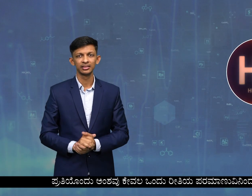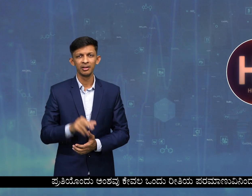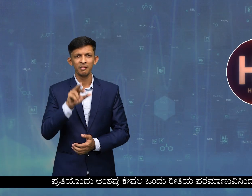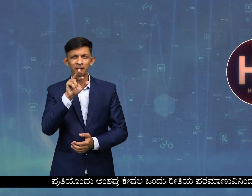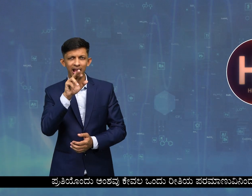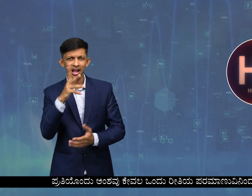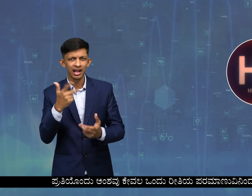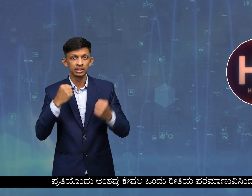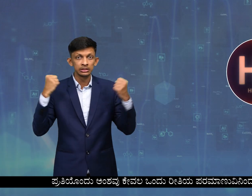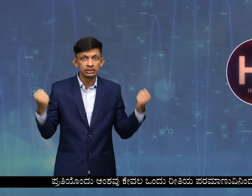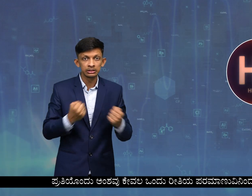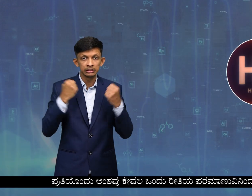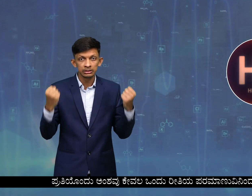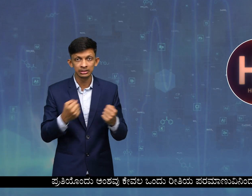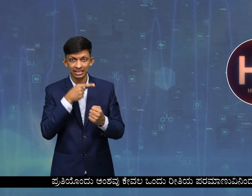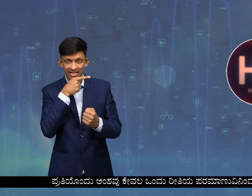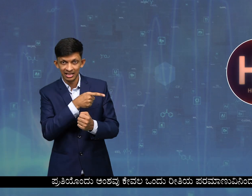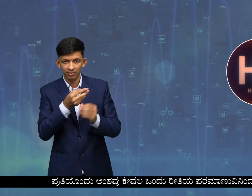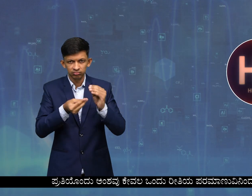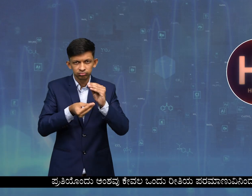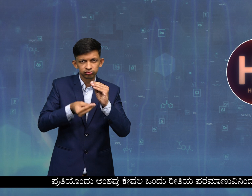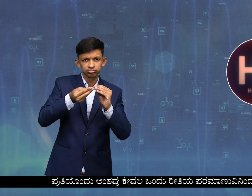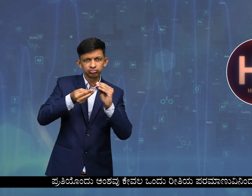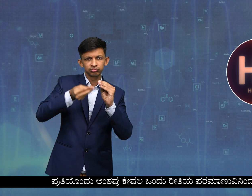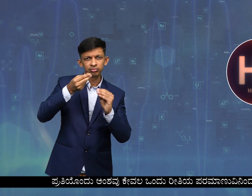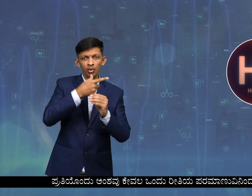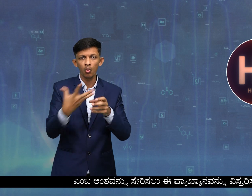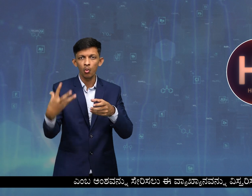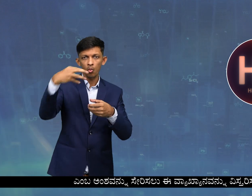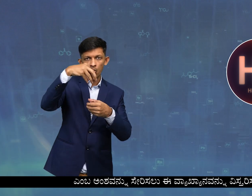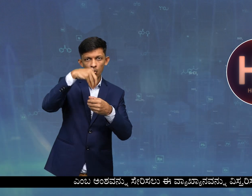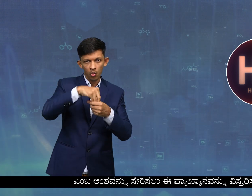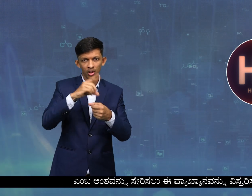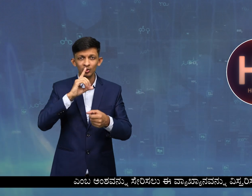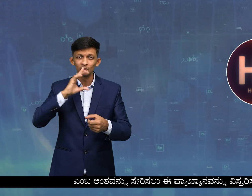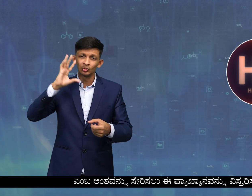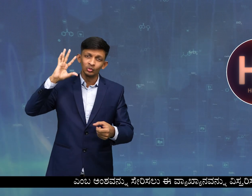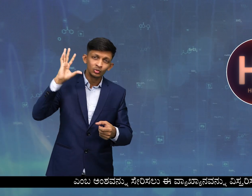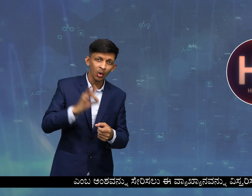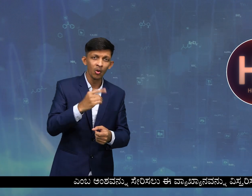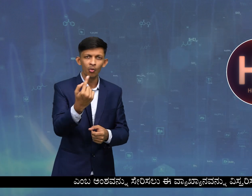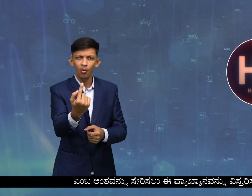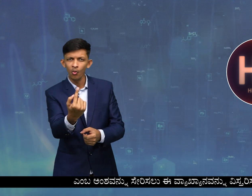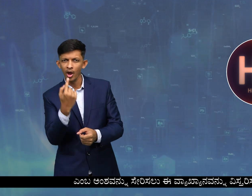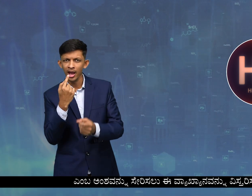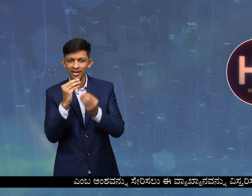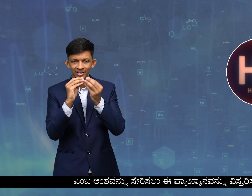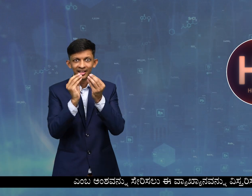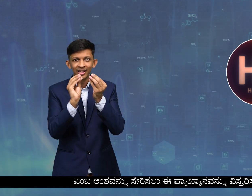ಪ್ರತಿಯೊಂದು ಅಂಶವು ಕೇವಲ ಒಂದು ರೀತಿಯ ಪರಮಾಣುವಿನಿಂದ ಮಾಡಲ್ಪಟ್ಟಿದೆ ಎಂಬ ಅಂಶವನ್ನು ಸೇರಿಸಲು ಈ ವ್ಯಾಖ್ಯಾನವನ್ನು